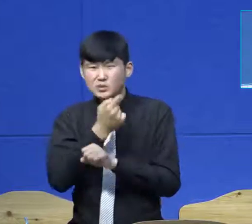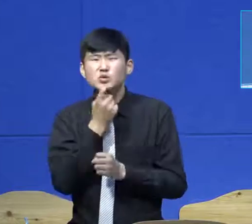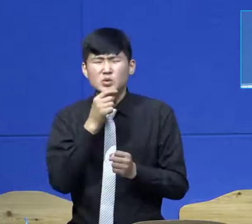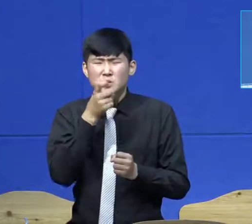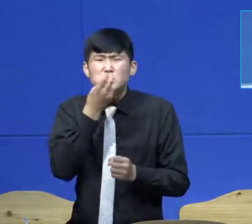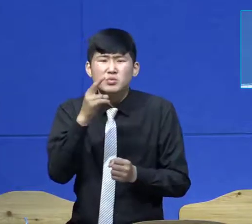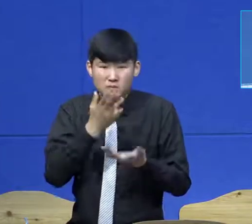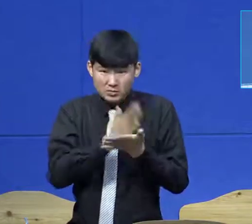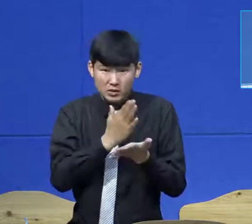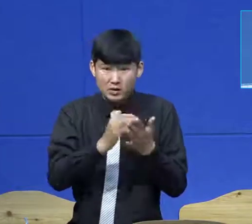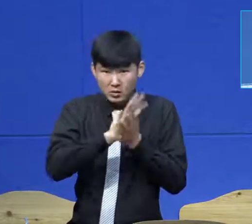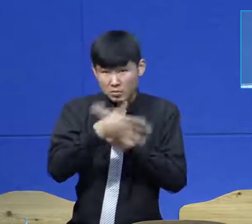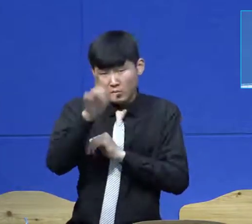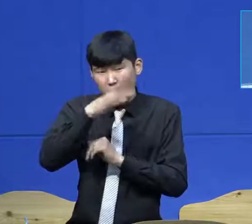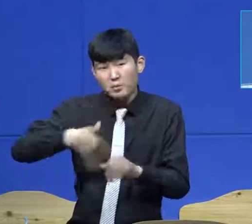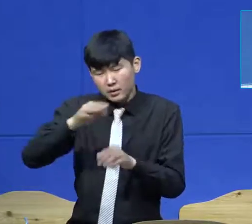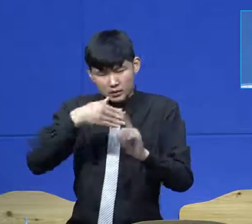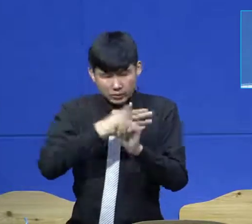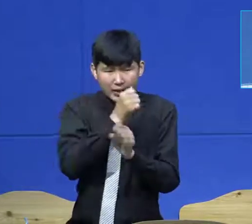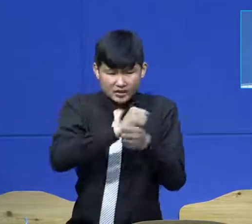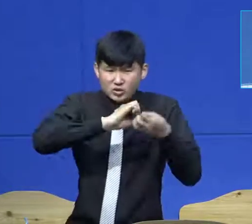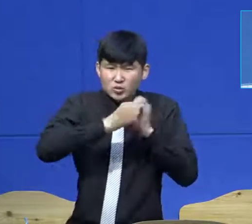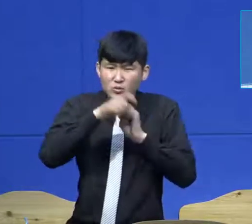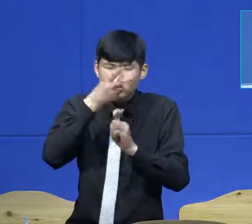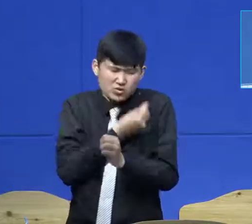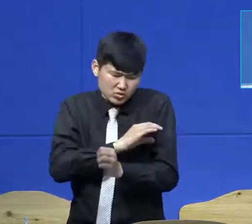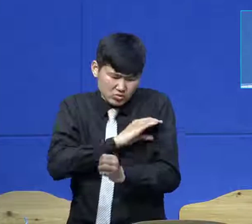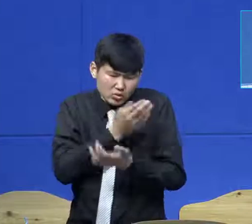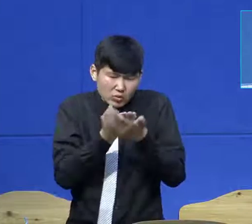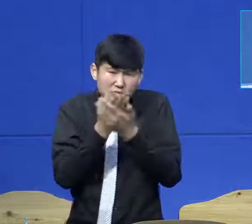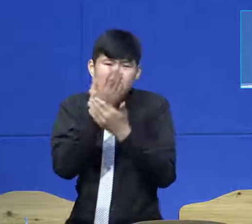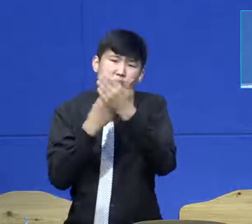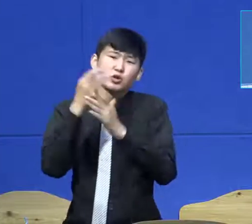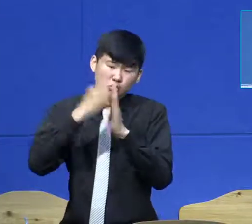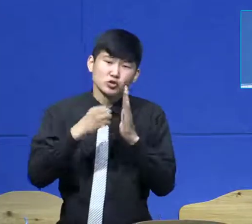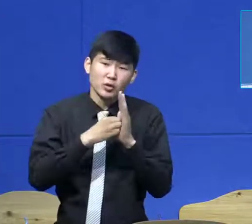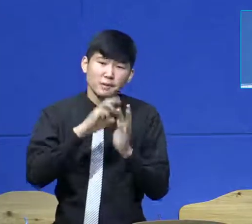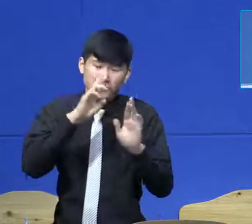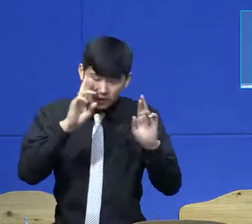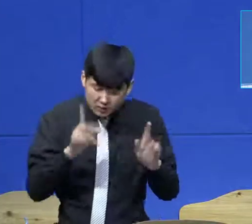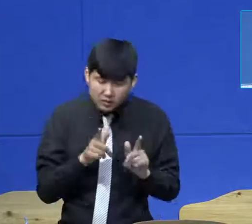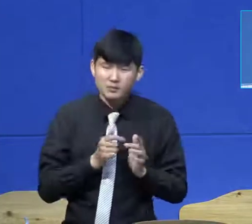Гэлээч Бурхан бид нэр дамжуулж ажиллахыг чин сэтгэлээсээ гуйж залбирах хэвээр. Яг л